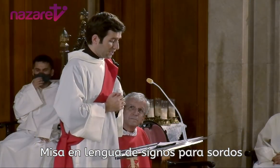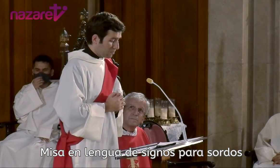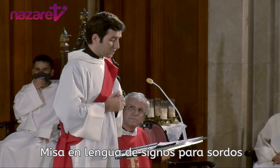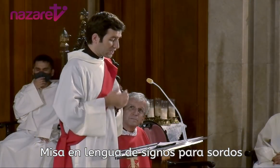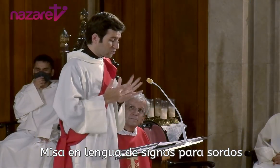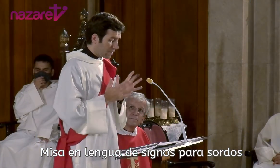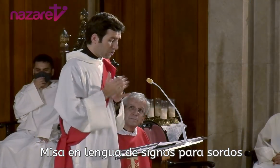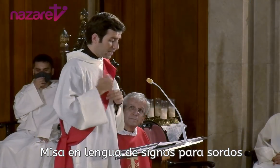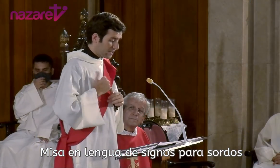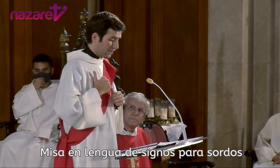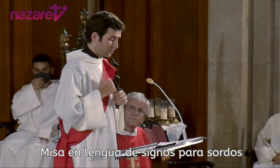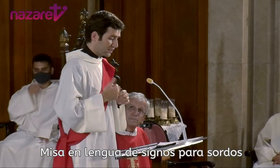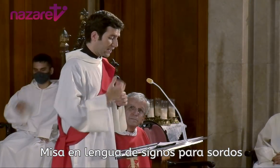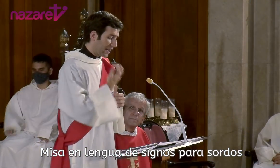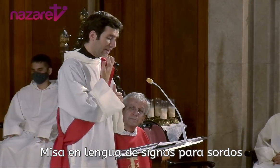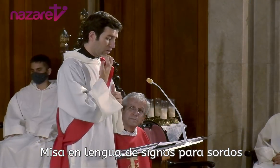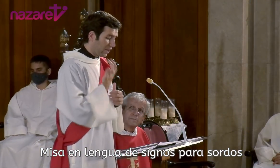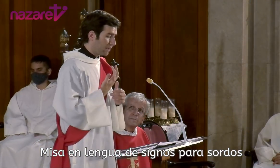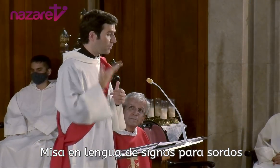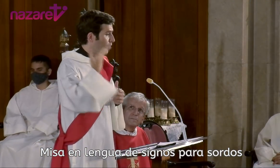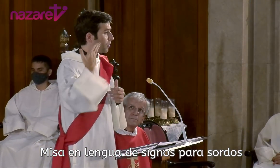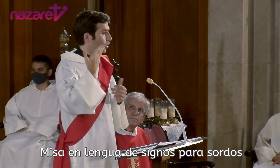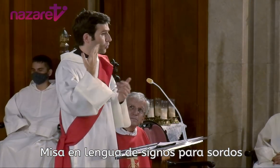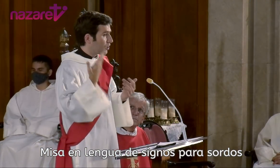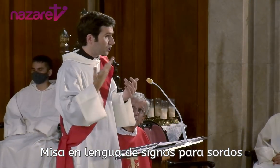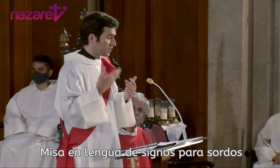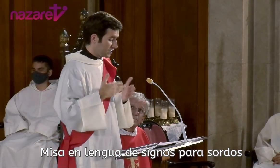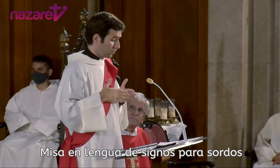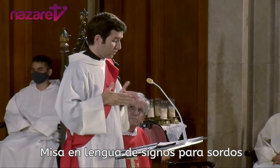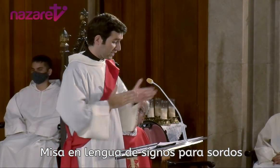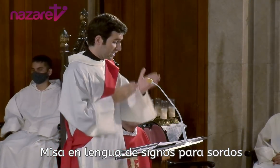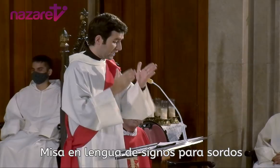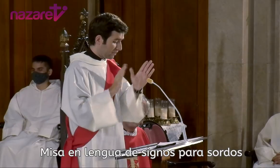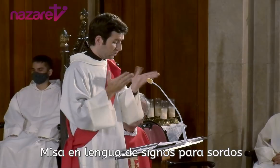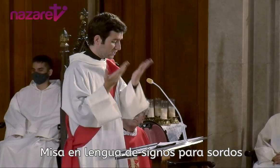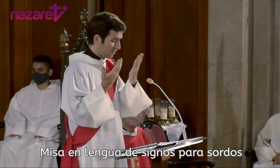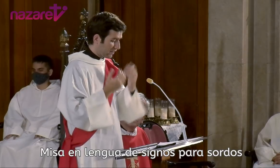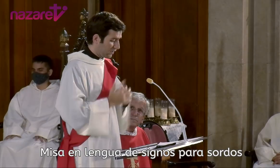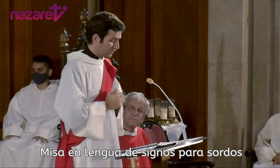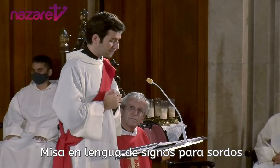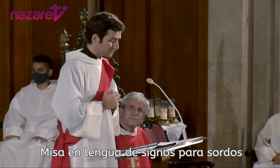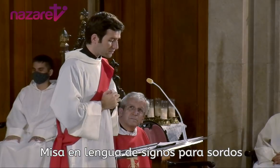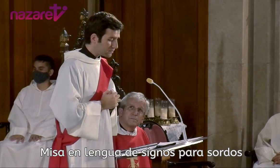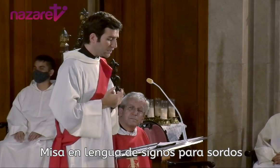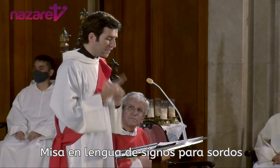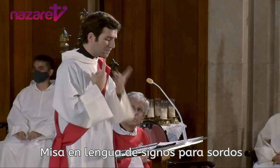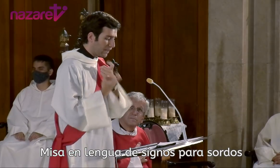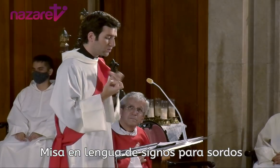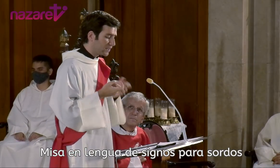Pues Jesús aprovecha, ¿no?, Él como ejemplo, no por orgullo, sino porque es el camino de salvación, y les pregunta a